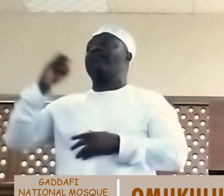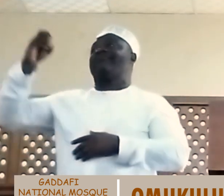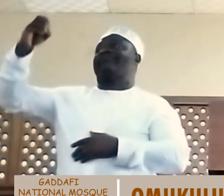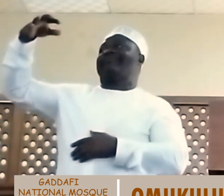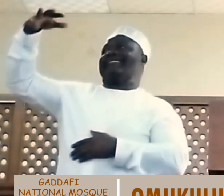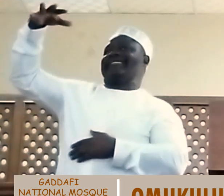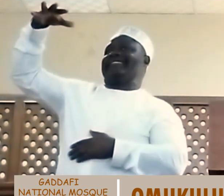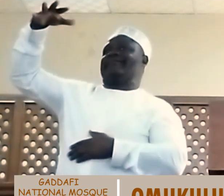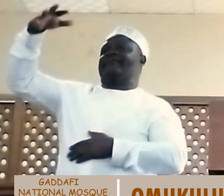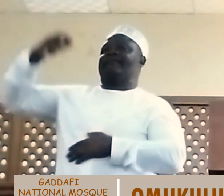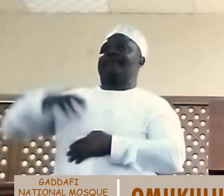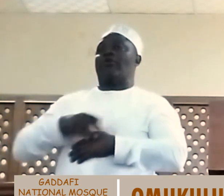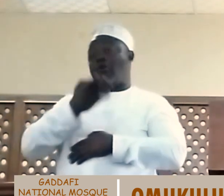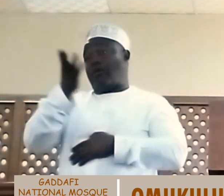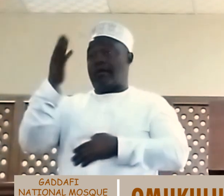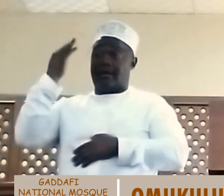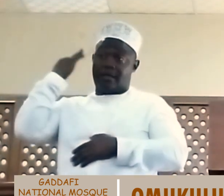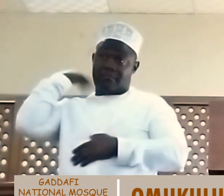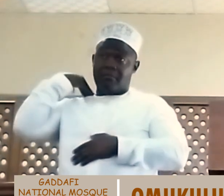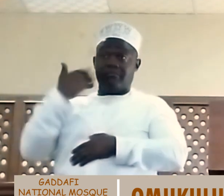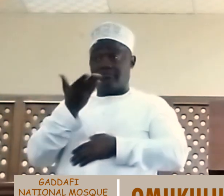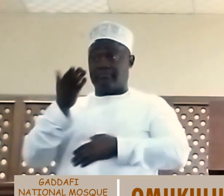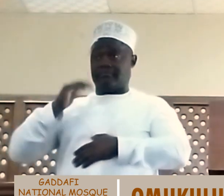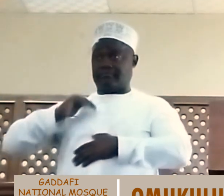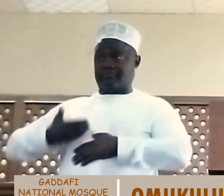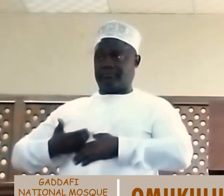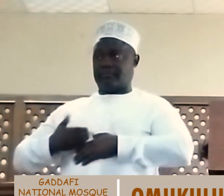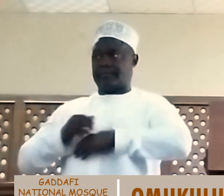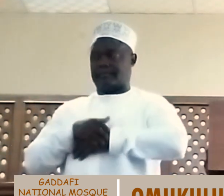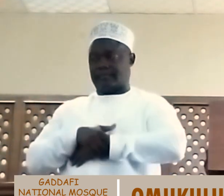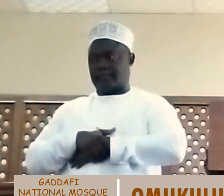ekumulisize. Baganda bange ne bannyinaze,